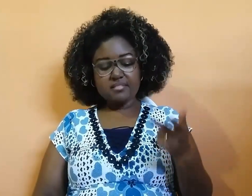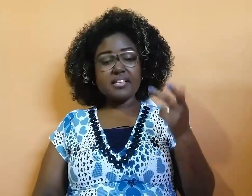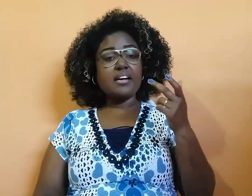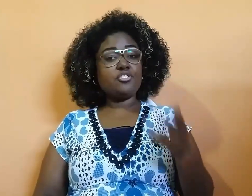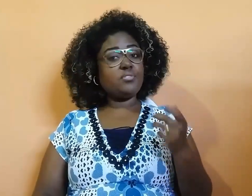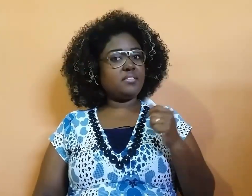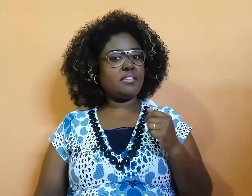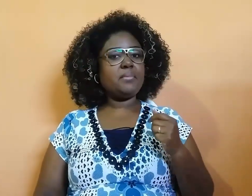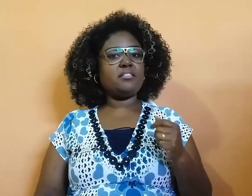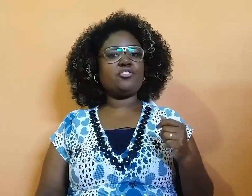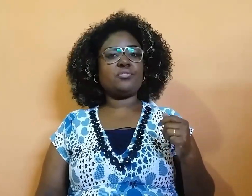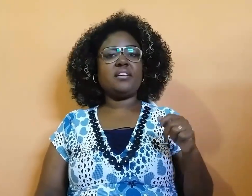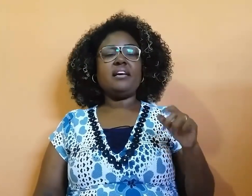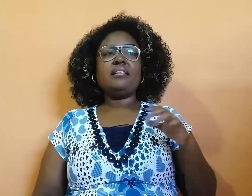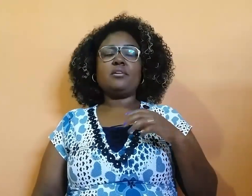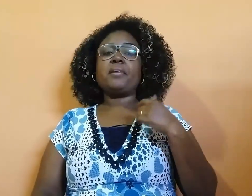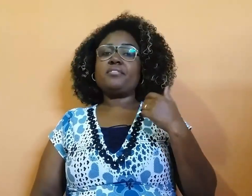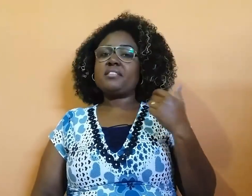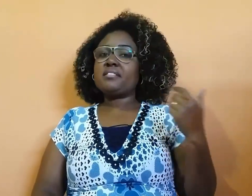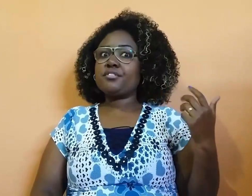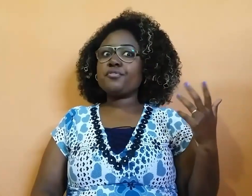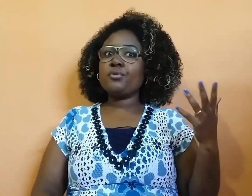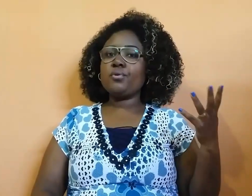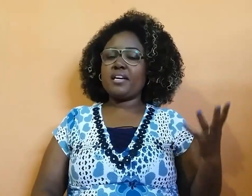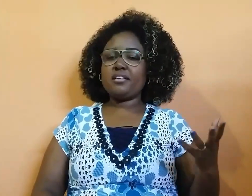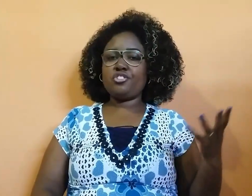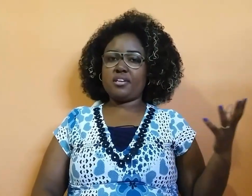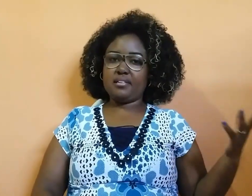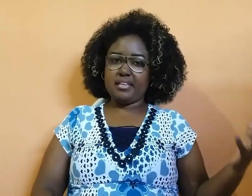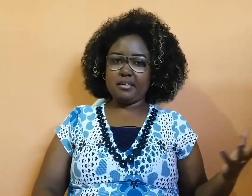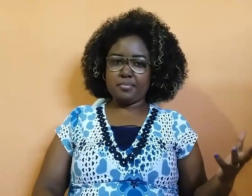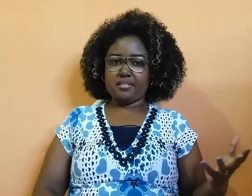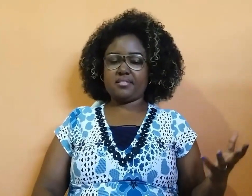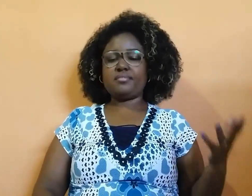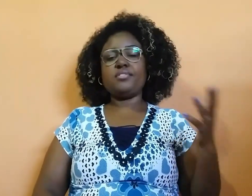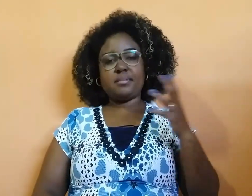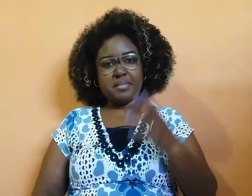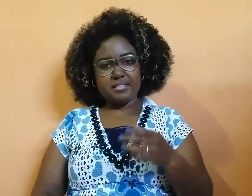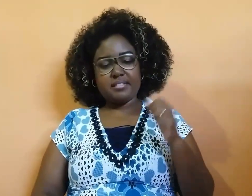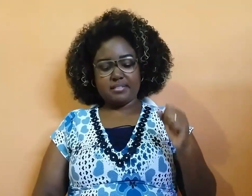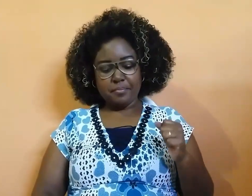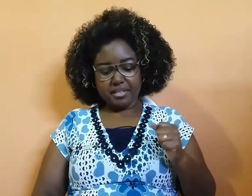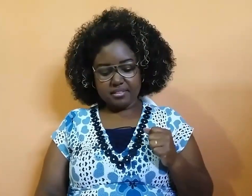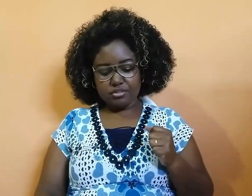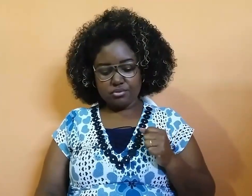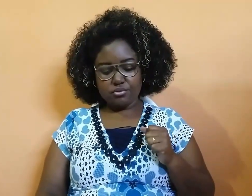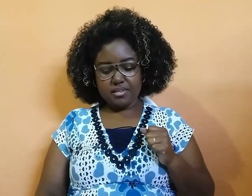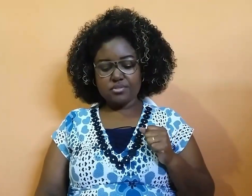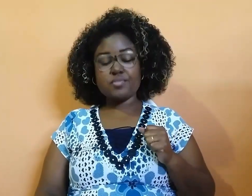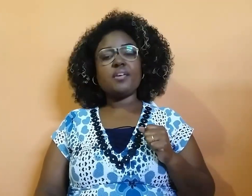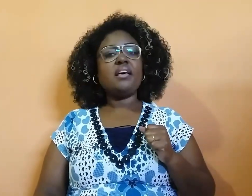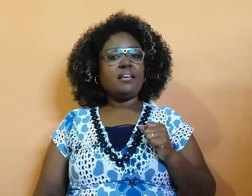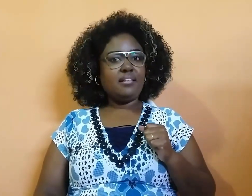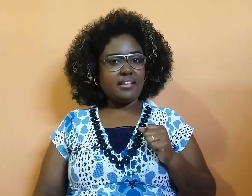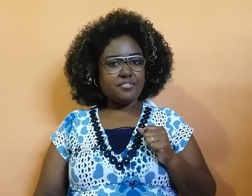e semântico então pra você ser fluente em libra você precisa aprender tudo isso e leva